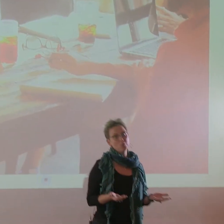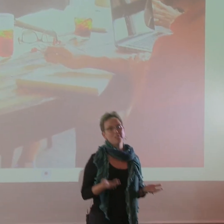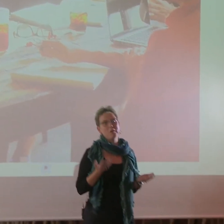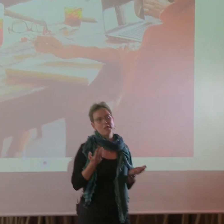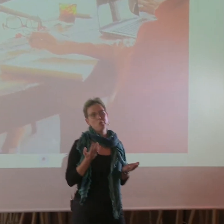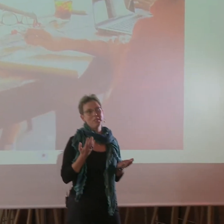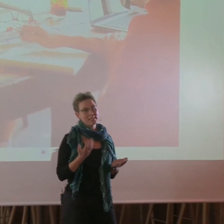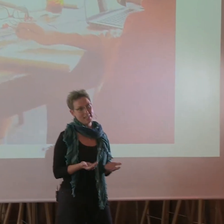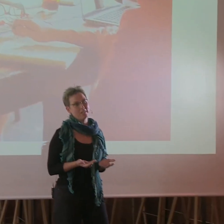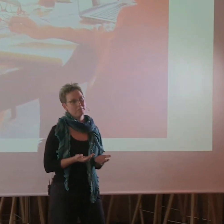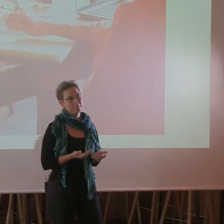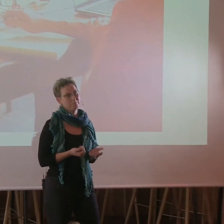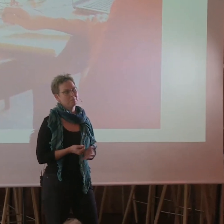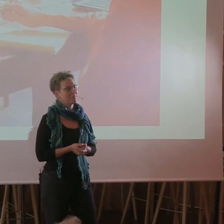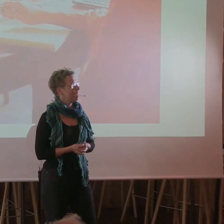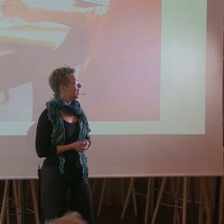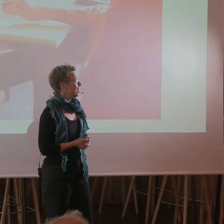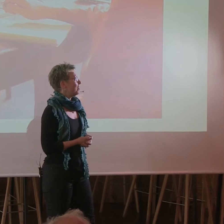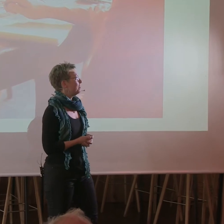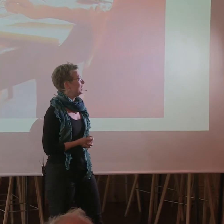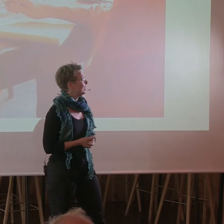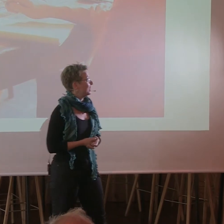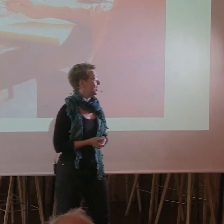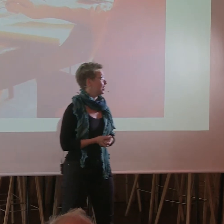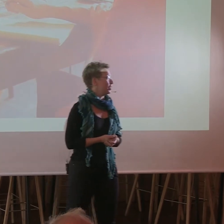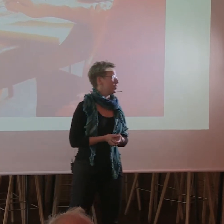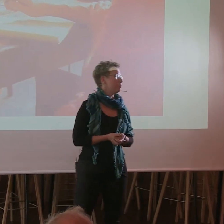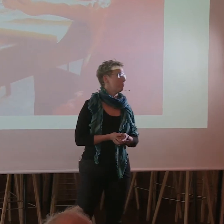Alt muligt, hvor man kommunikerer. Vi